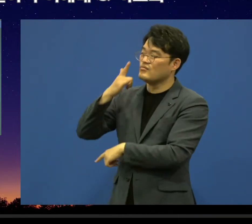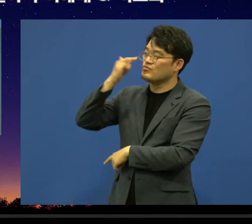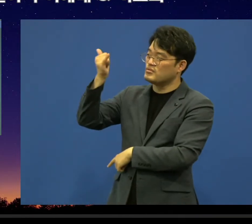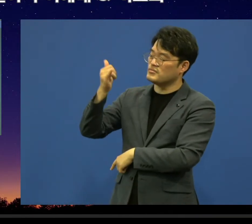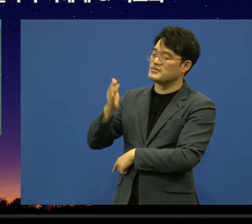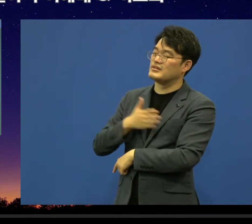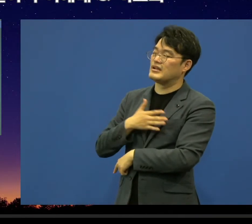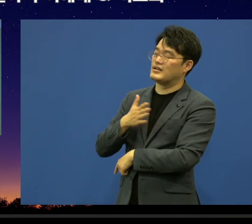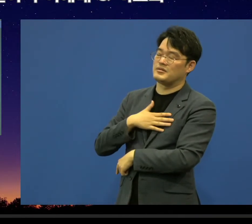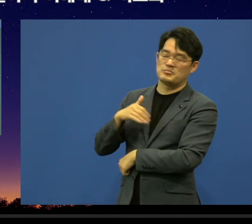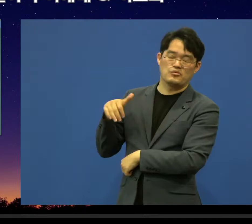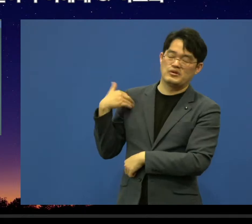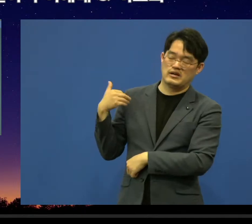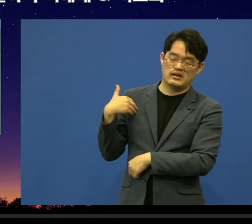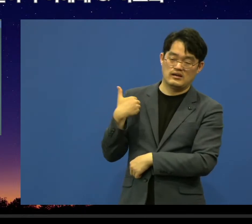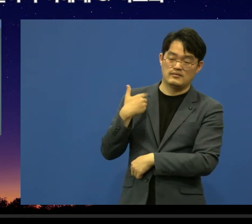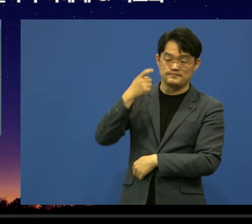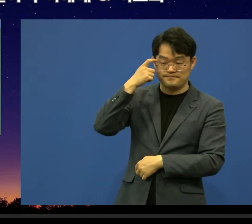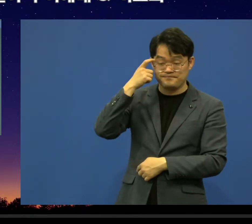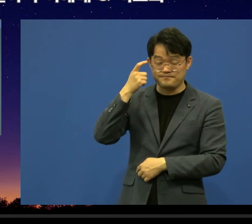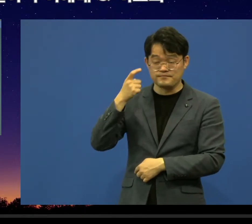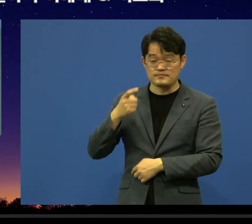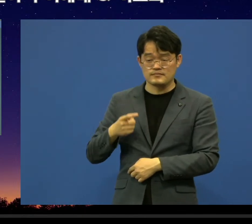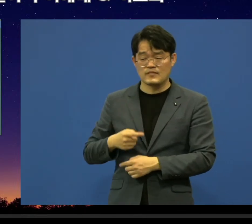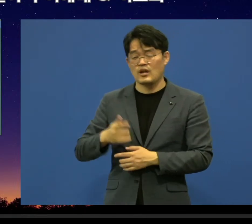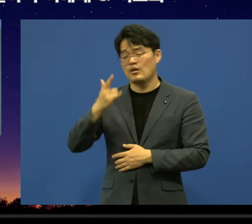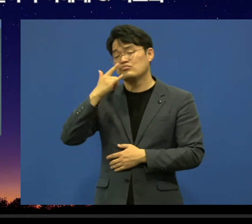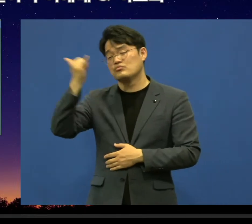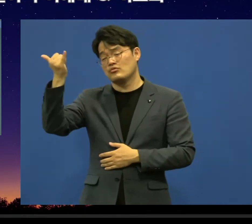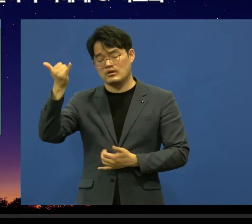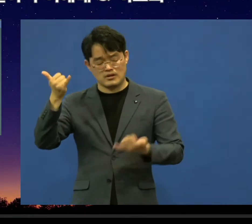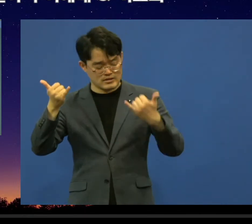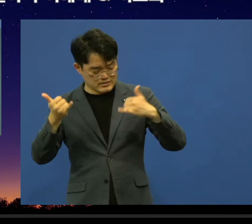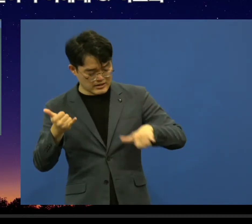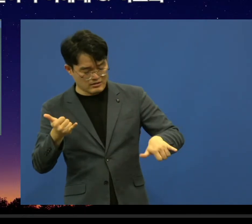이렇게. 사실 부모가 자녀를 제일 모르죠.